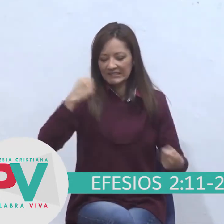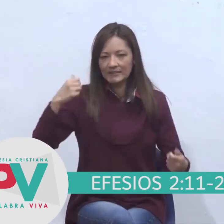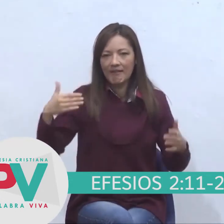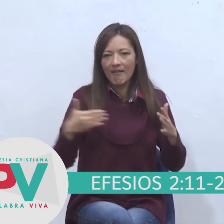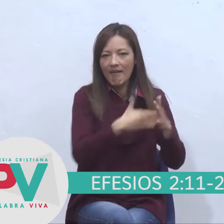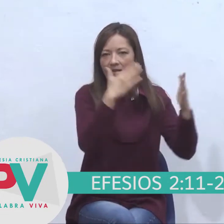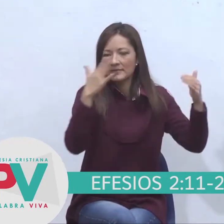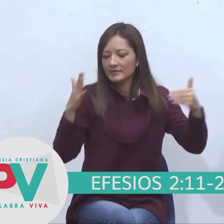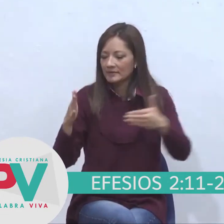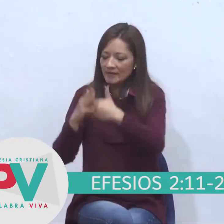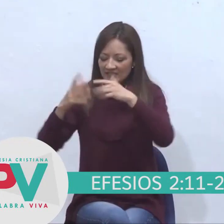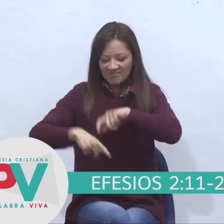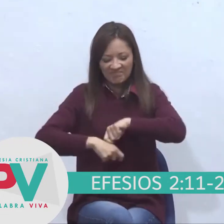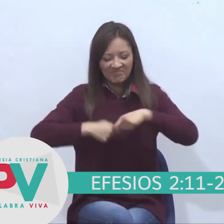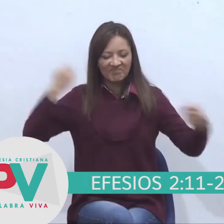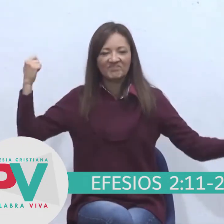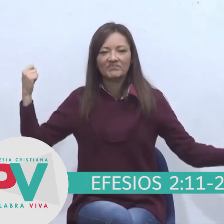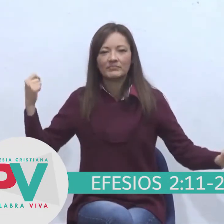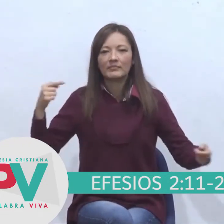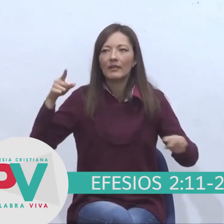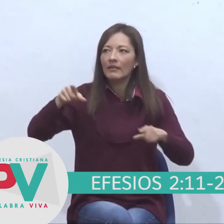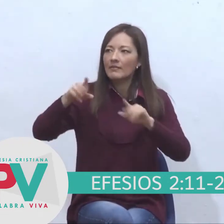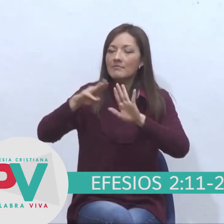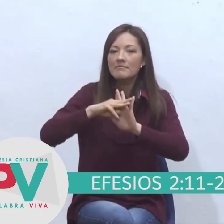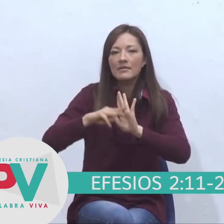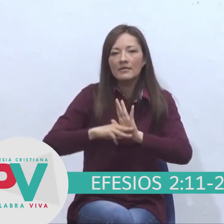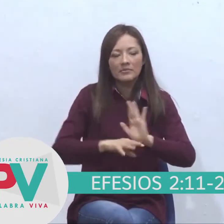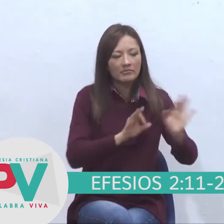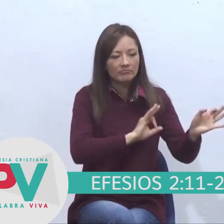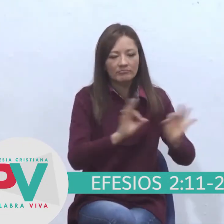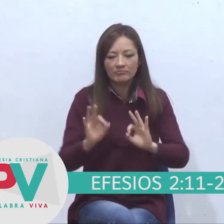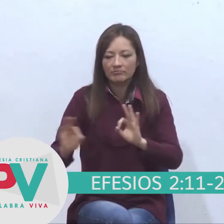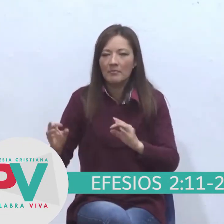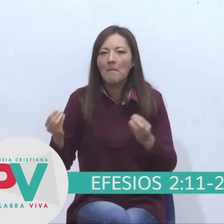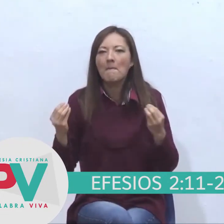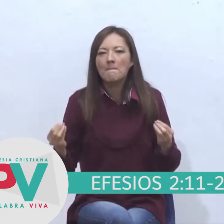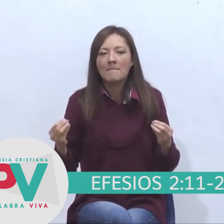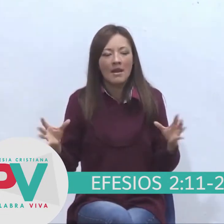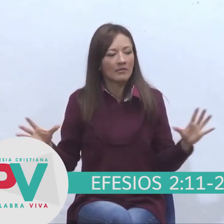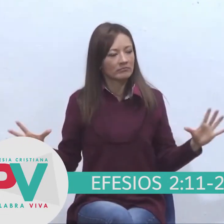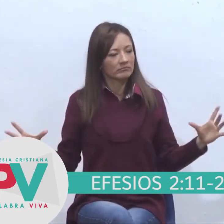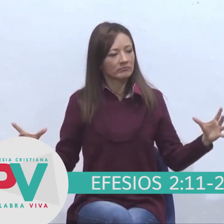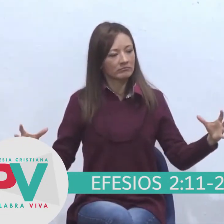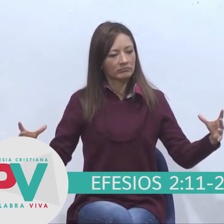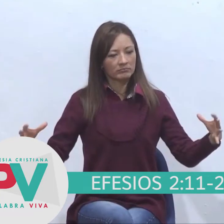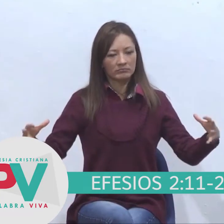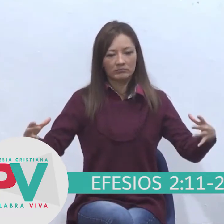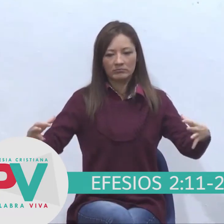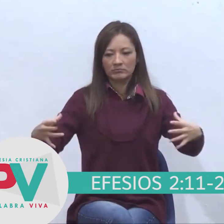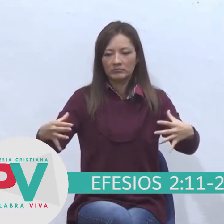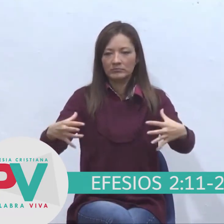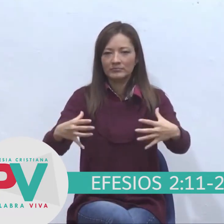la ley de los mandamientos expresados en ordenanzas, para crear en sí mismo, escuche bien y lea conmigo, para crear en